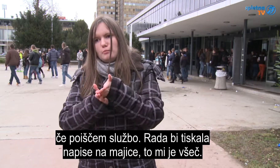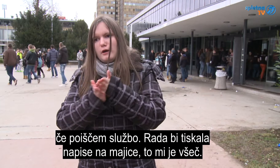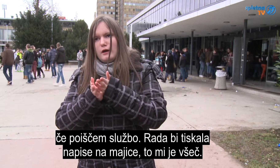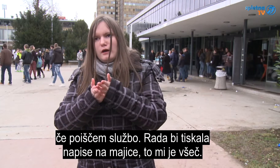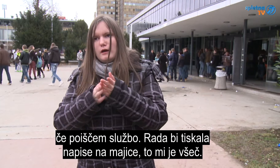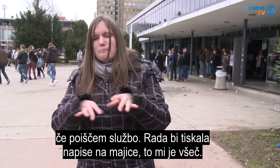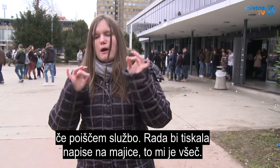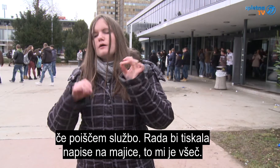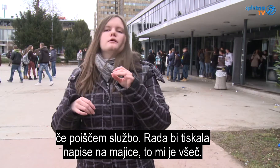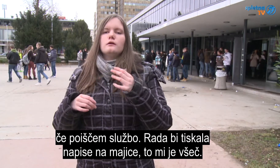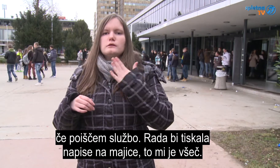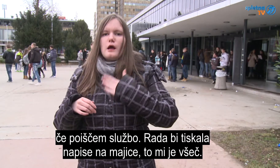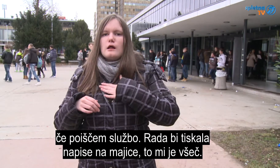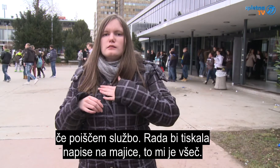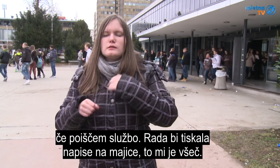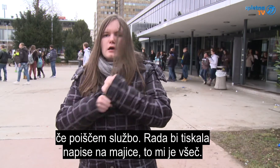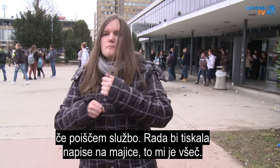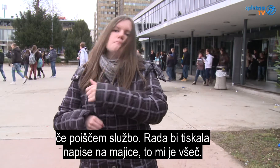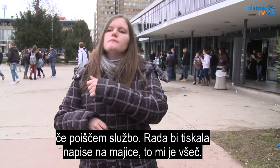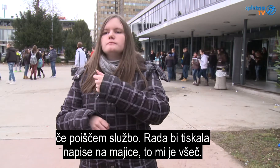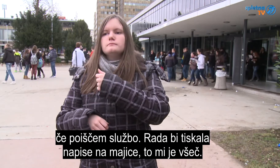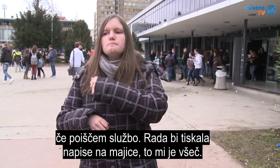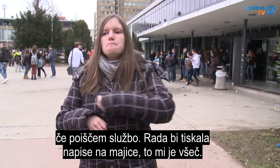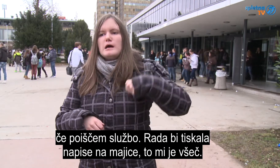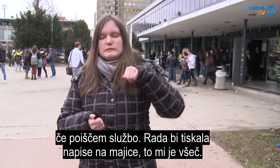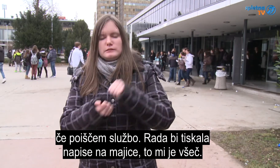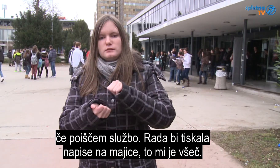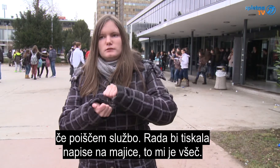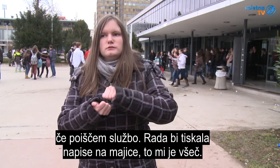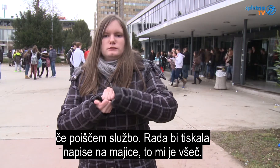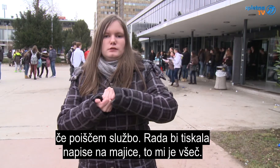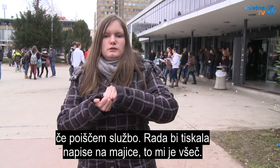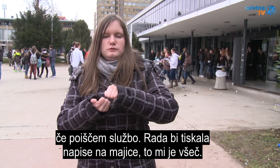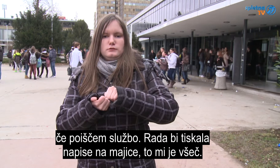poiskati službo. Rada bi pa delala, majice bi tiskala,